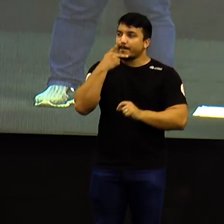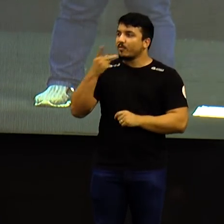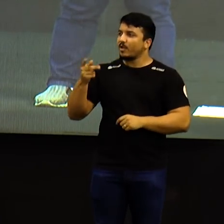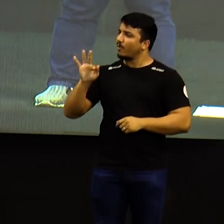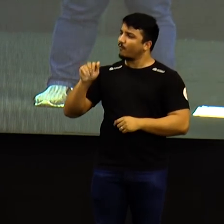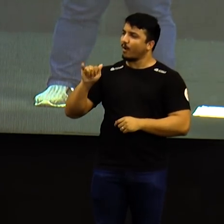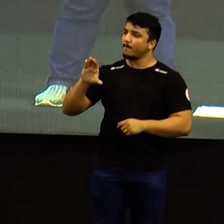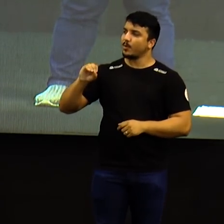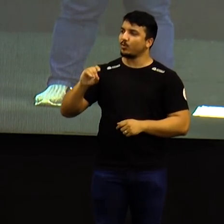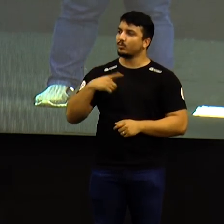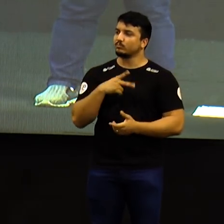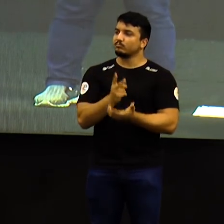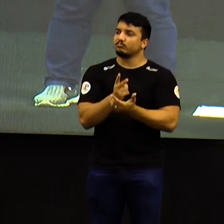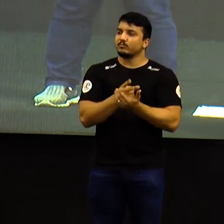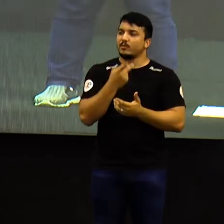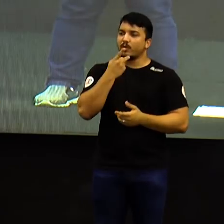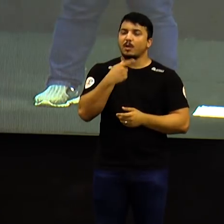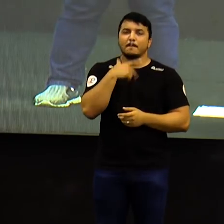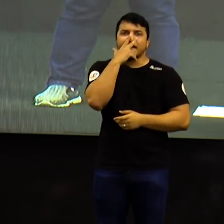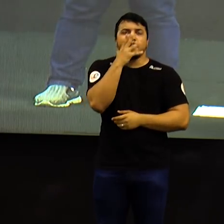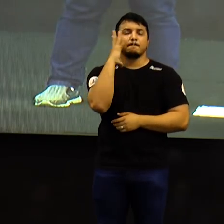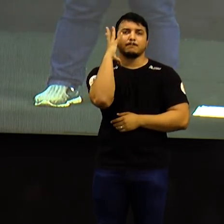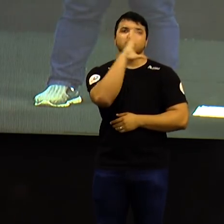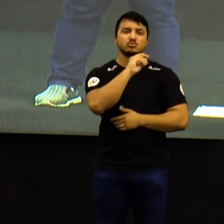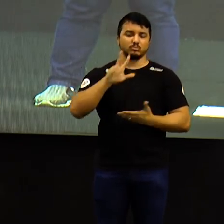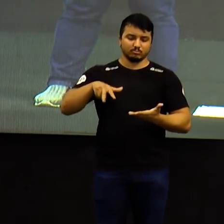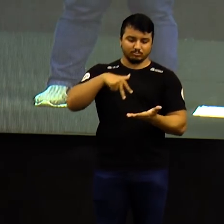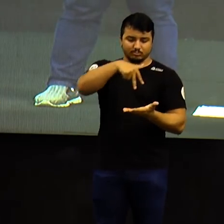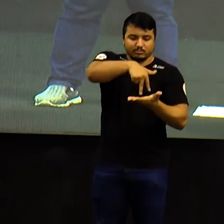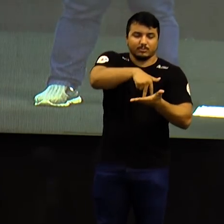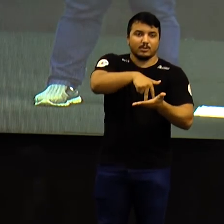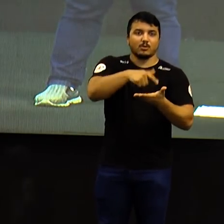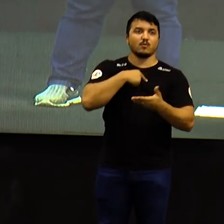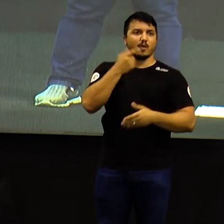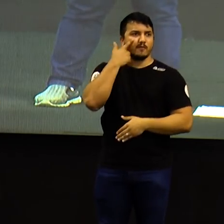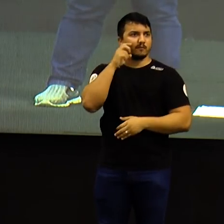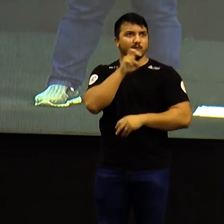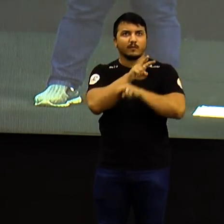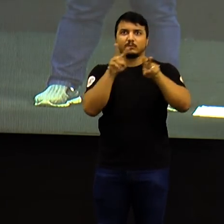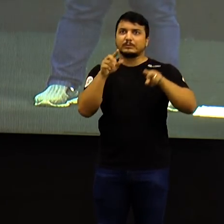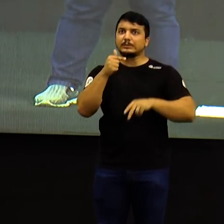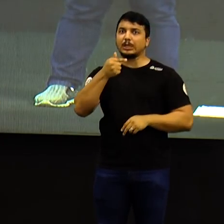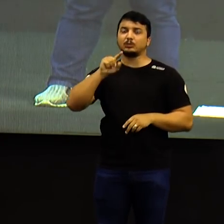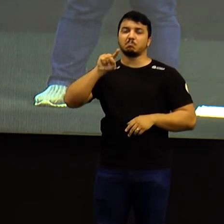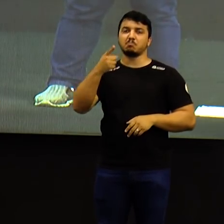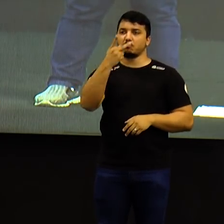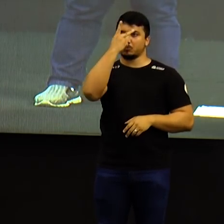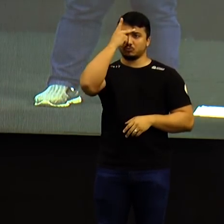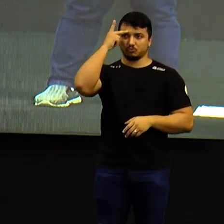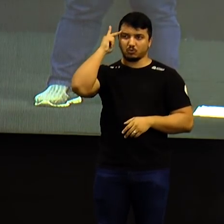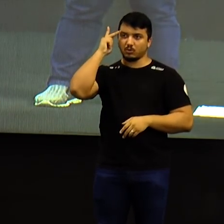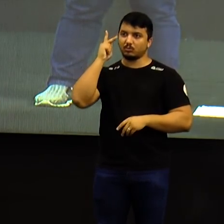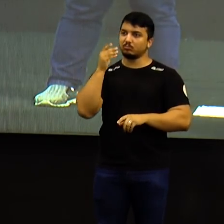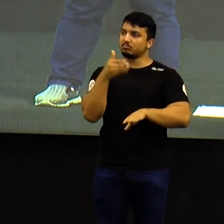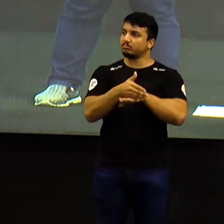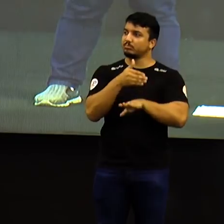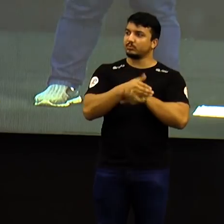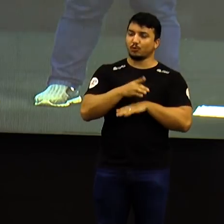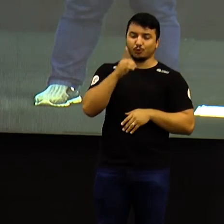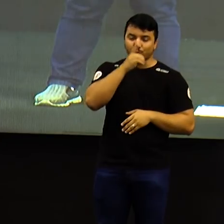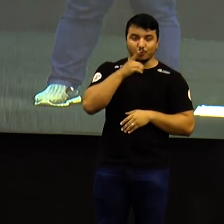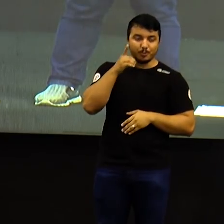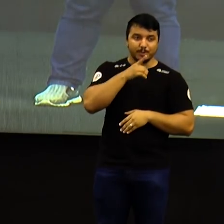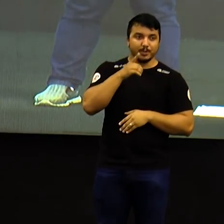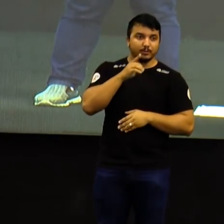Fábio, como é bonito a gente estar aqui na frente e ver 7.000 pessoas em pleno